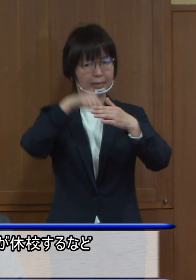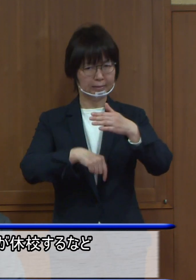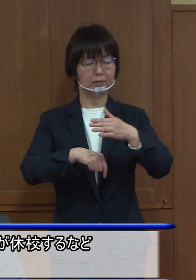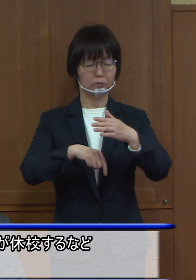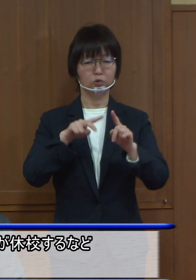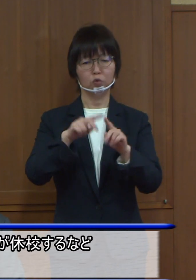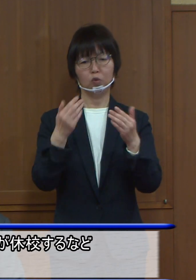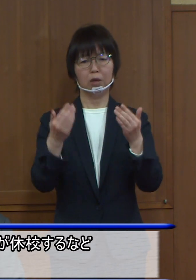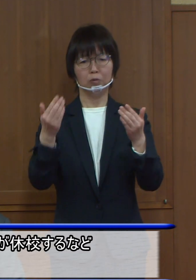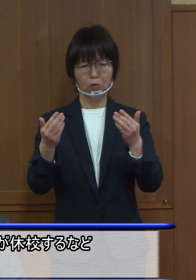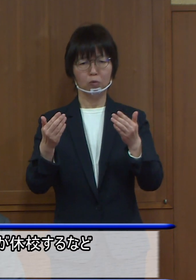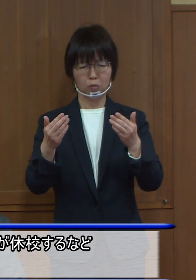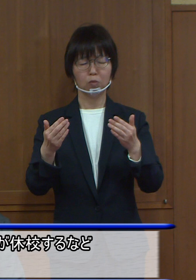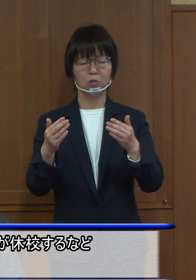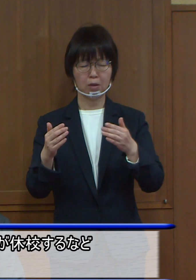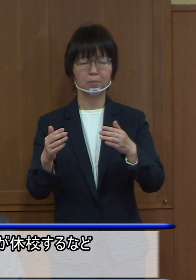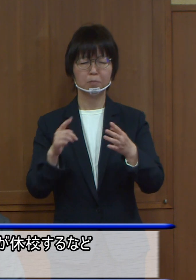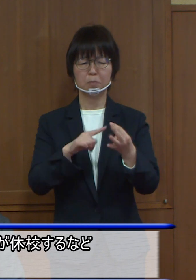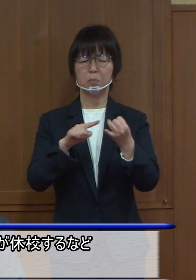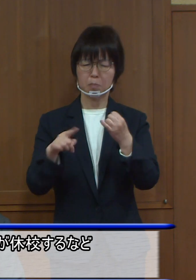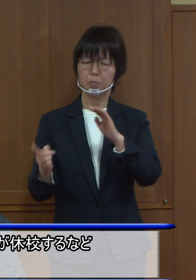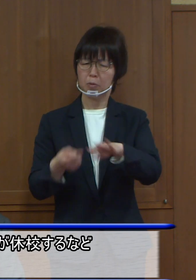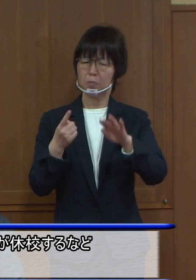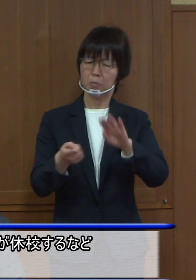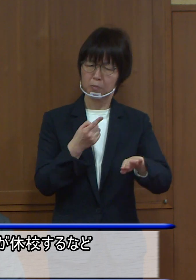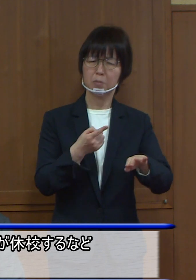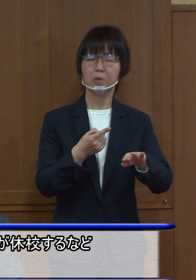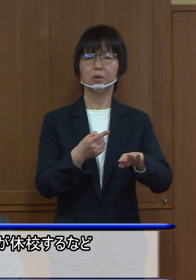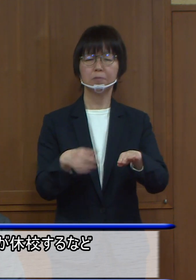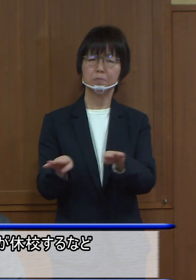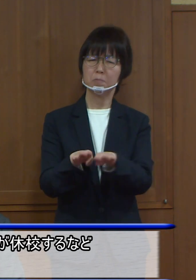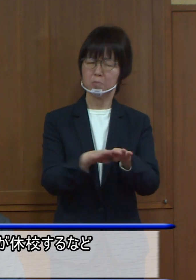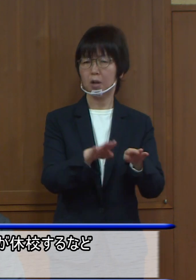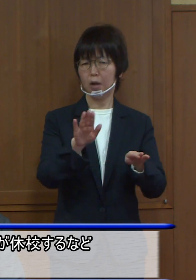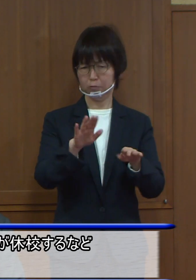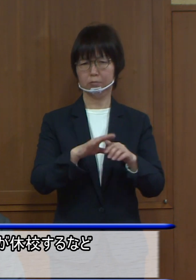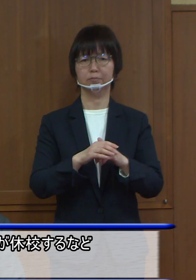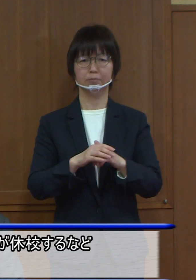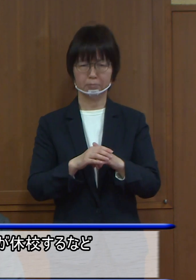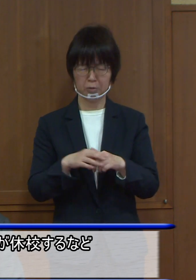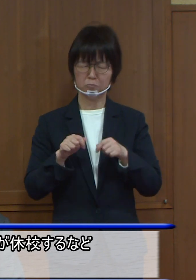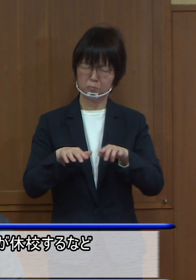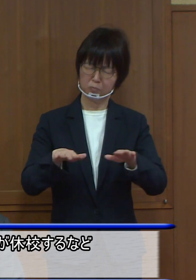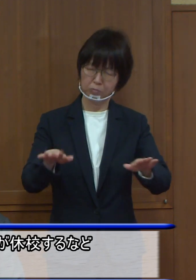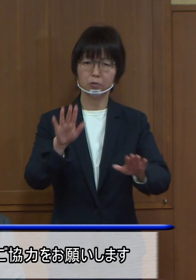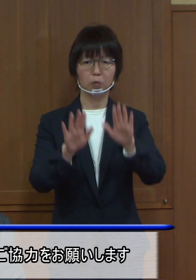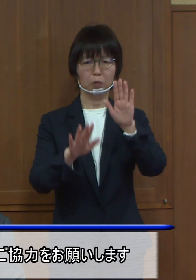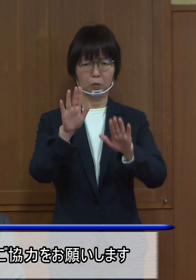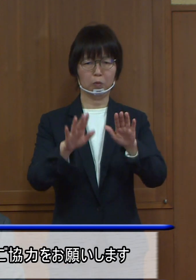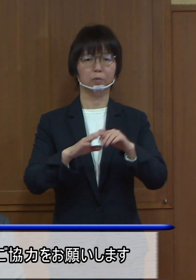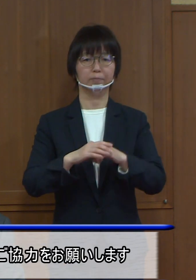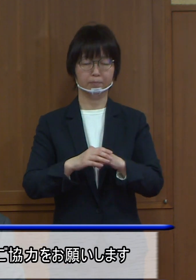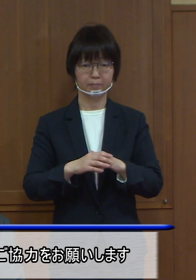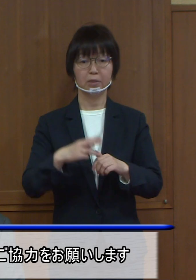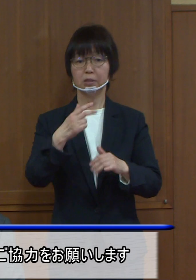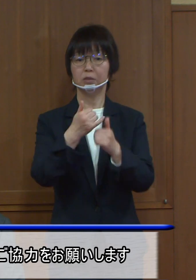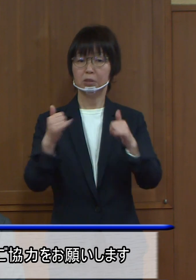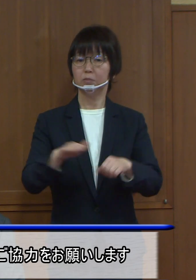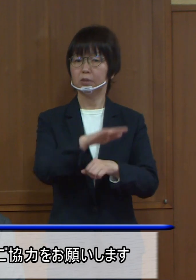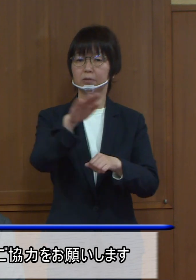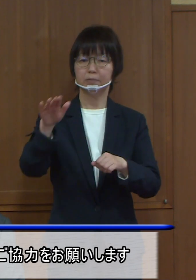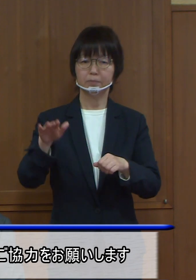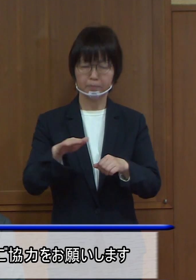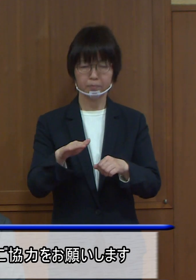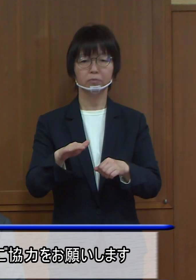ても一部の小学校が休校するなど感染拡大の傾向にあります。市民の皆様